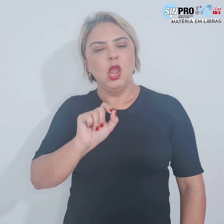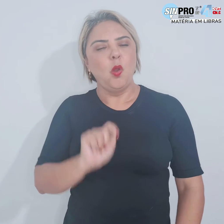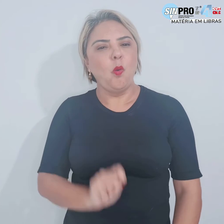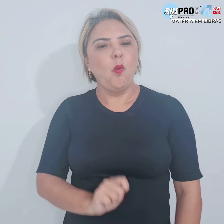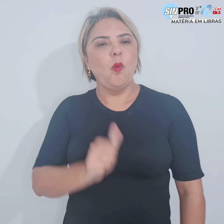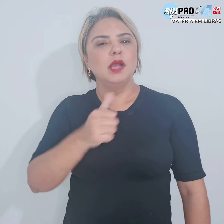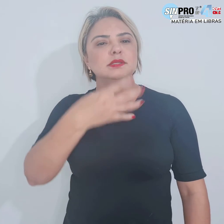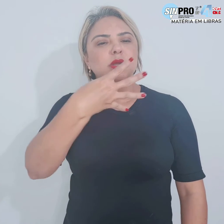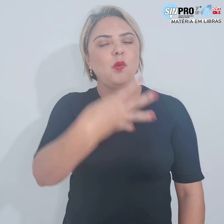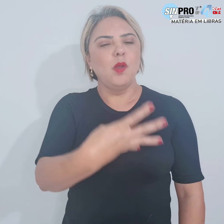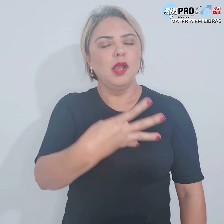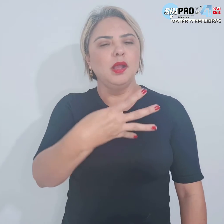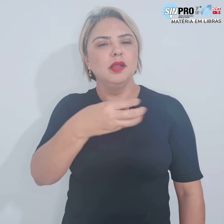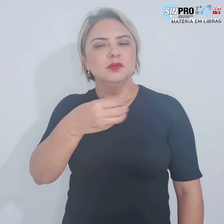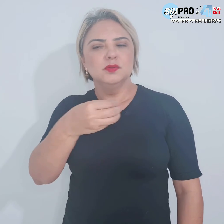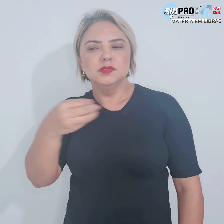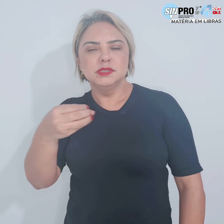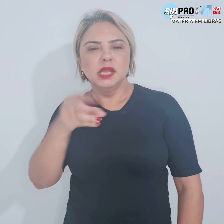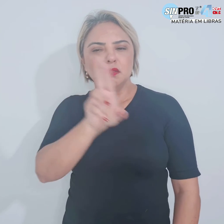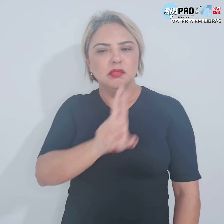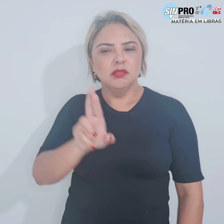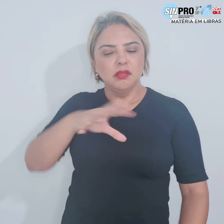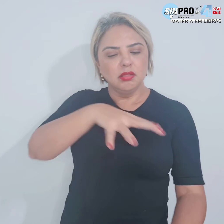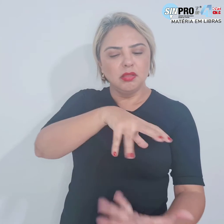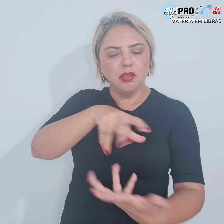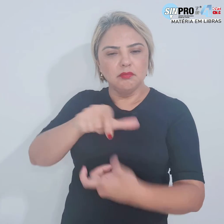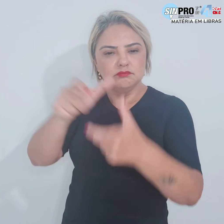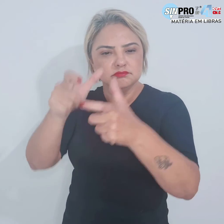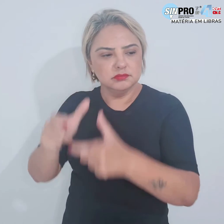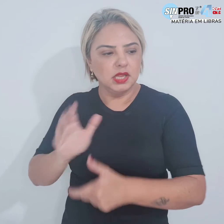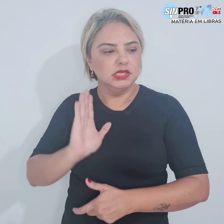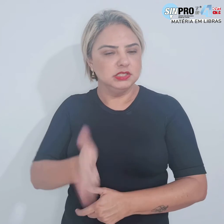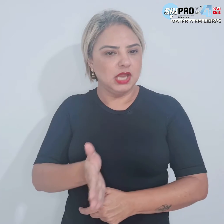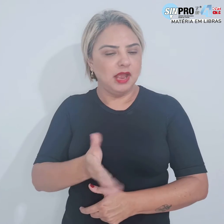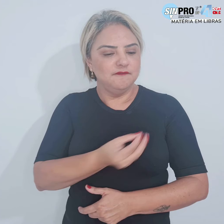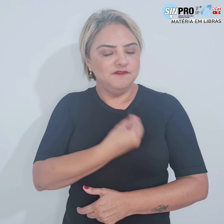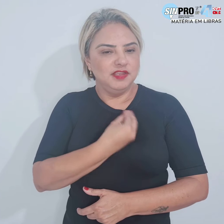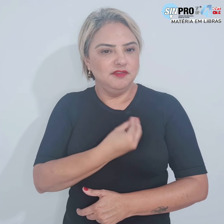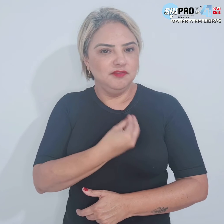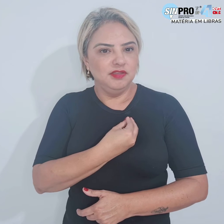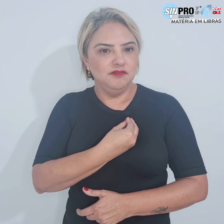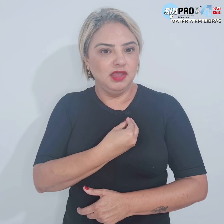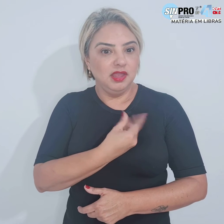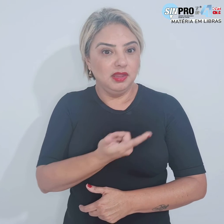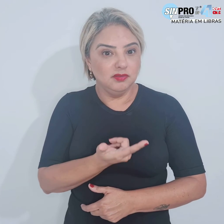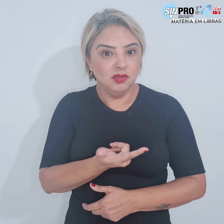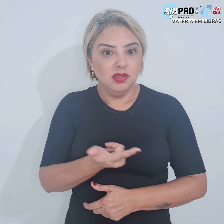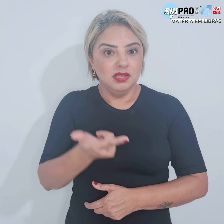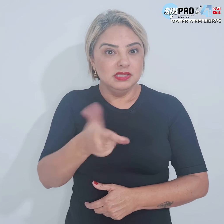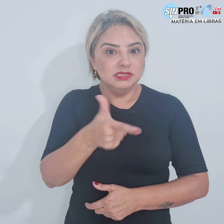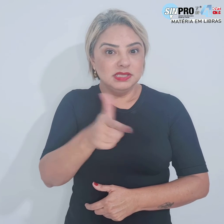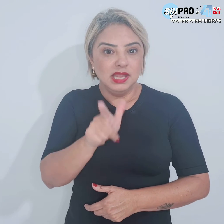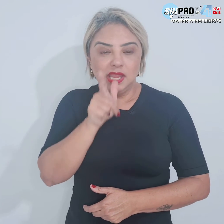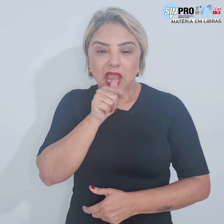WRI, quase 400 regiões do planeta já estão vivendo sob